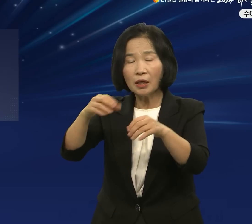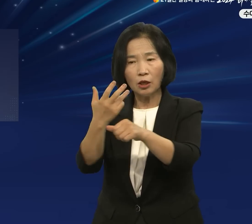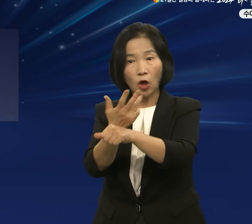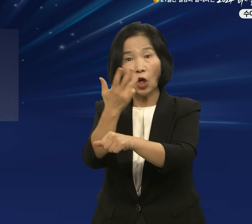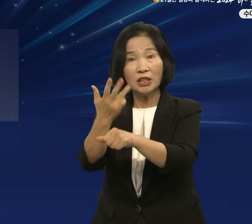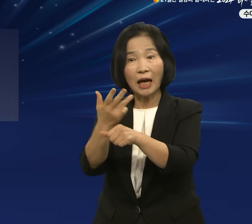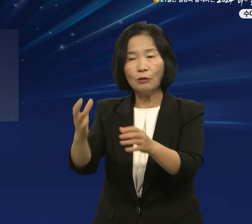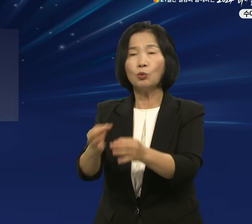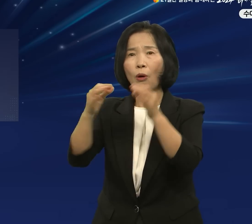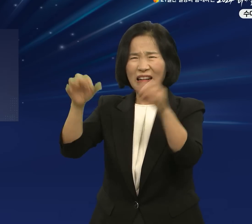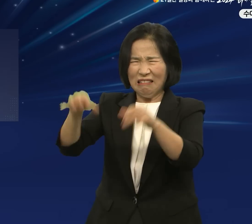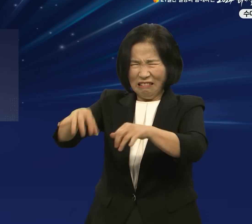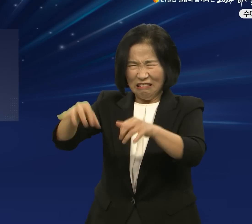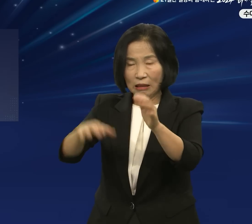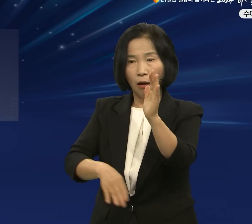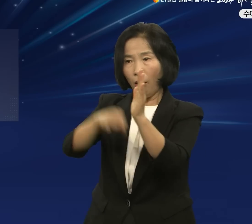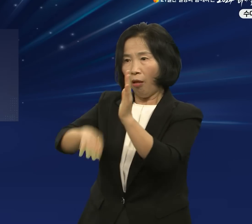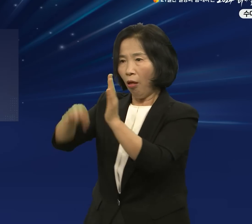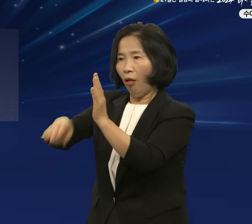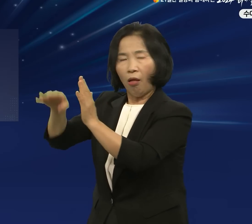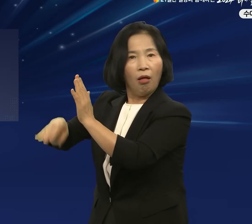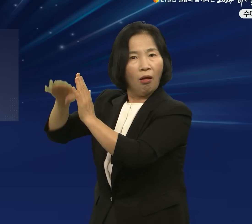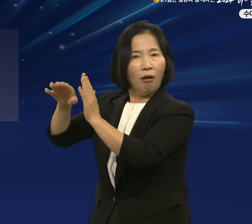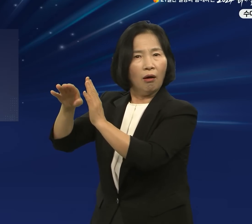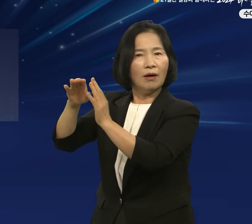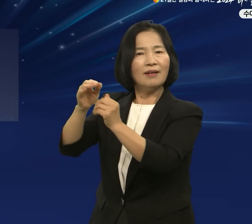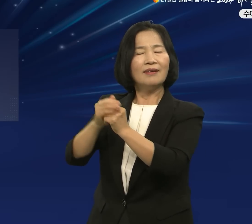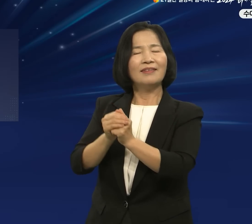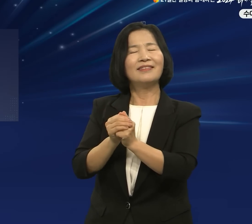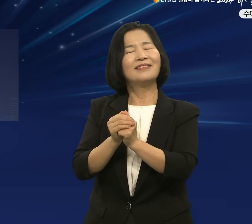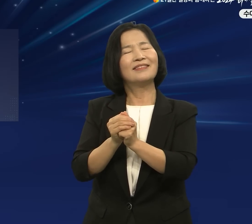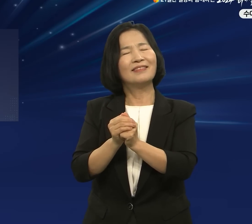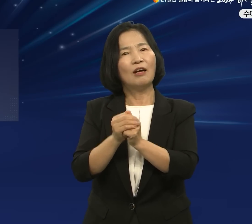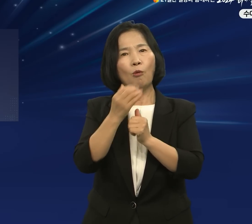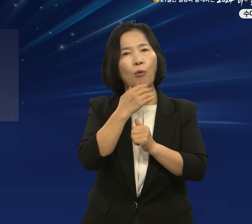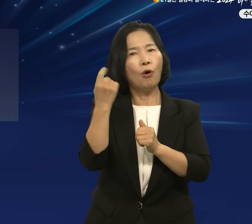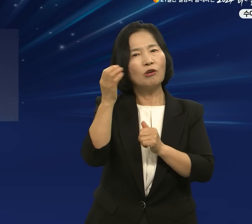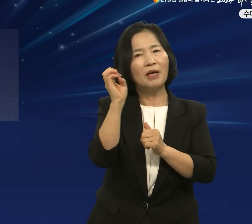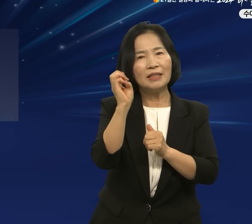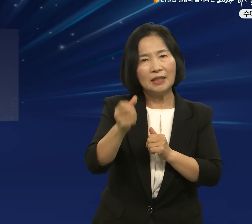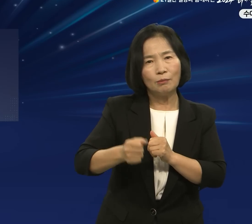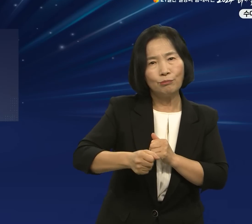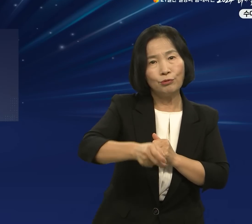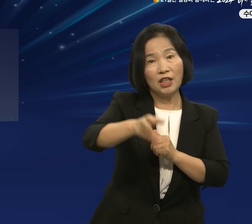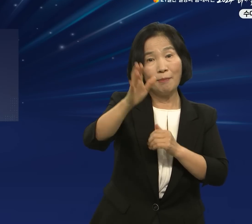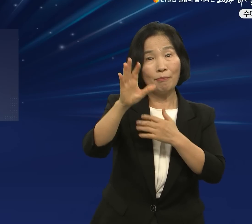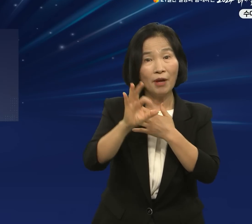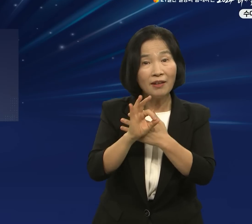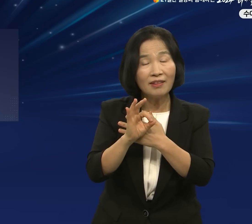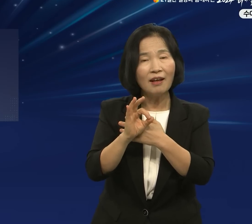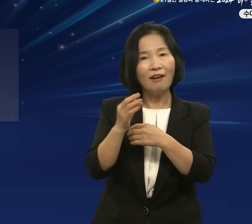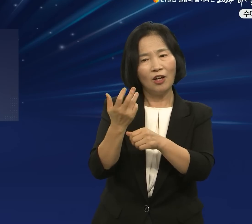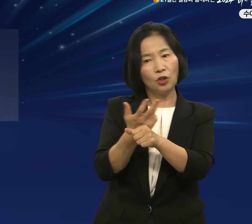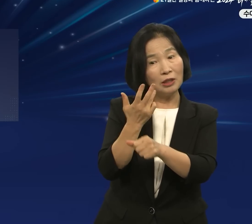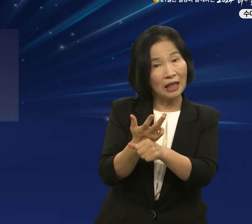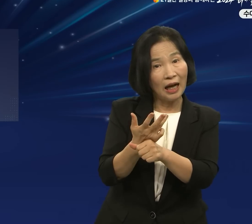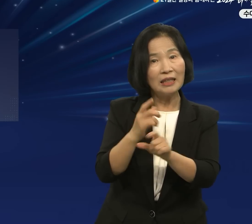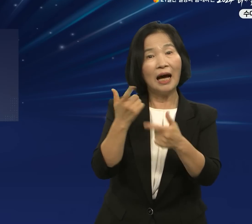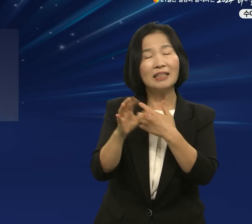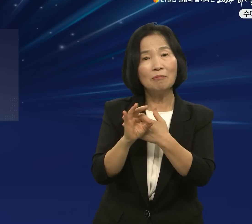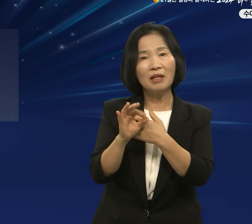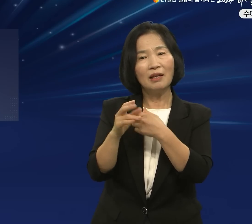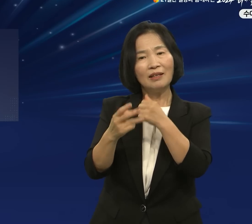물이 잠겼습니다. 복음의 씨를 뿌리면 때로는 8시간, 때로는 3년, 4년, 아니면